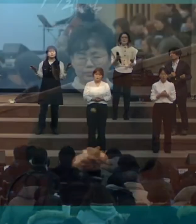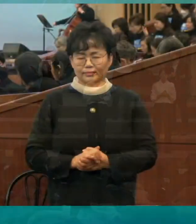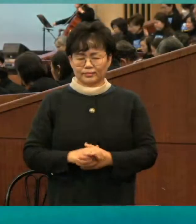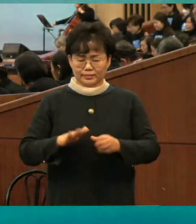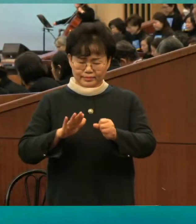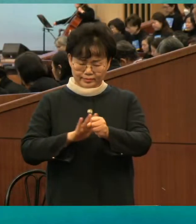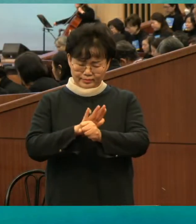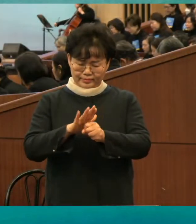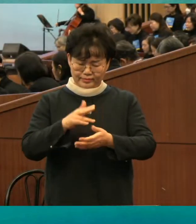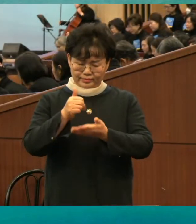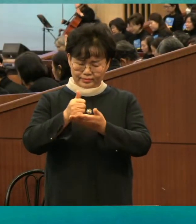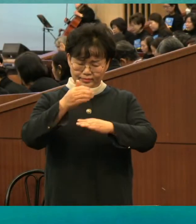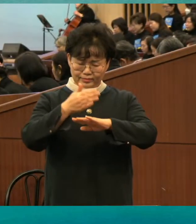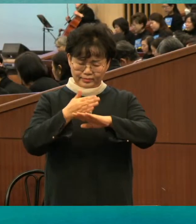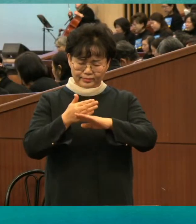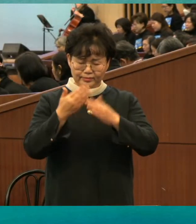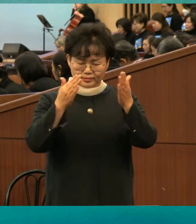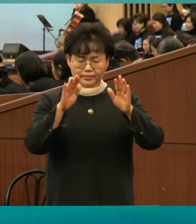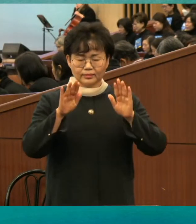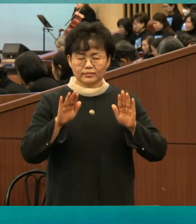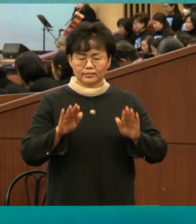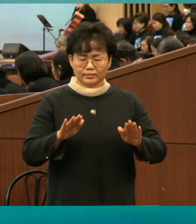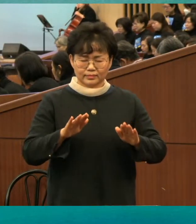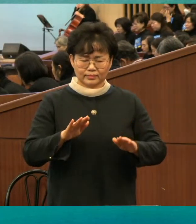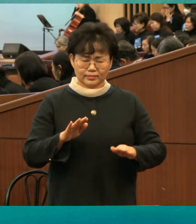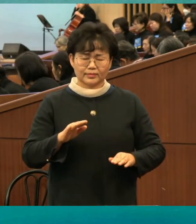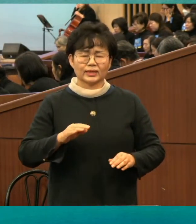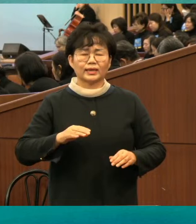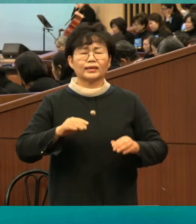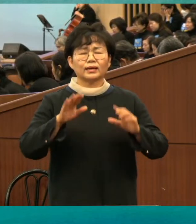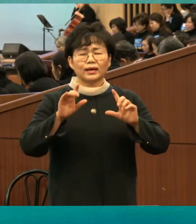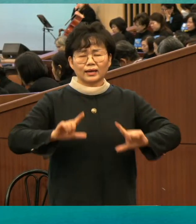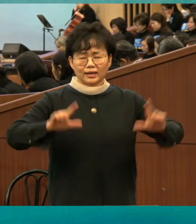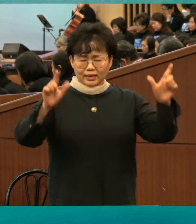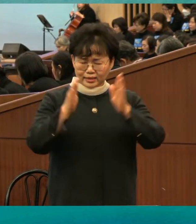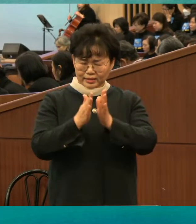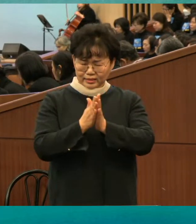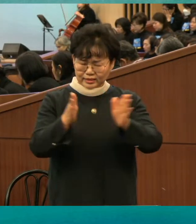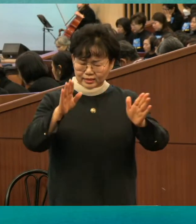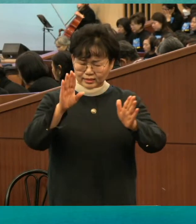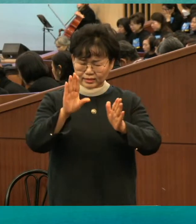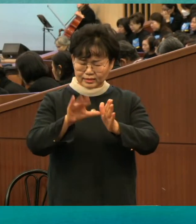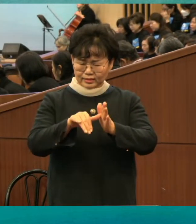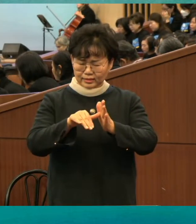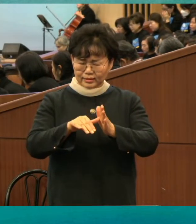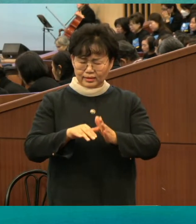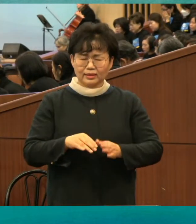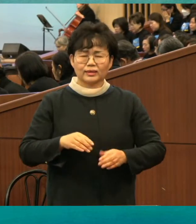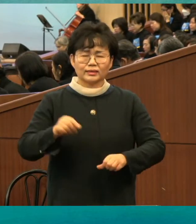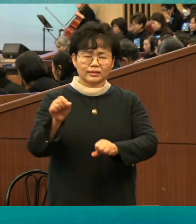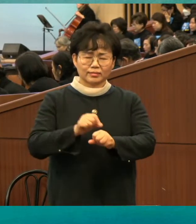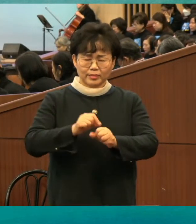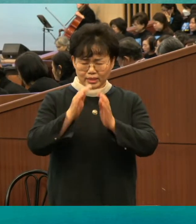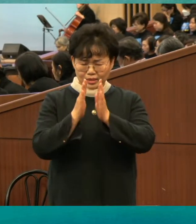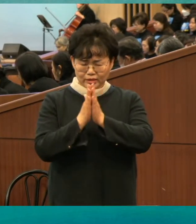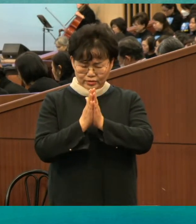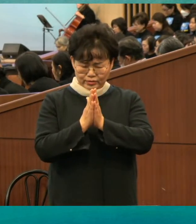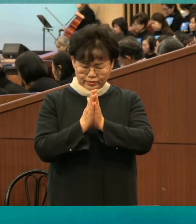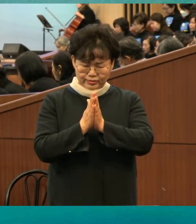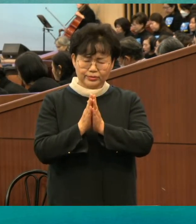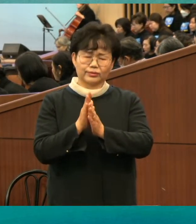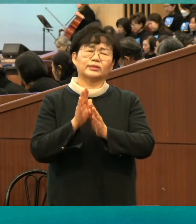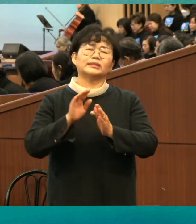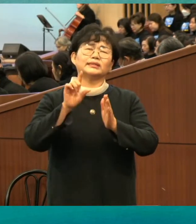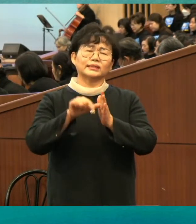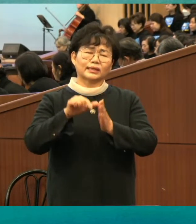사랑하는 주님, 감사합니다. 이 연초에 우리에게 특별한 기도의 시간을 허락하시고 새벽마다 나오게 하신